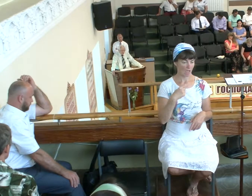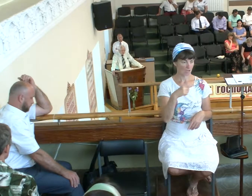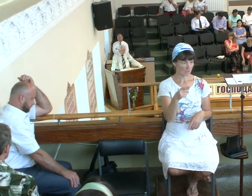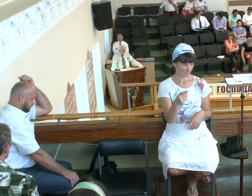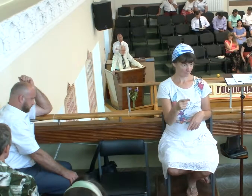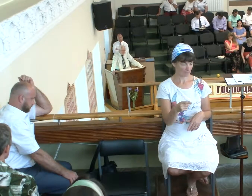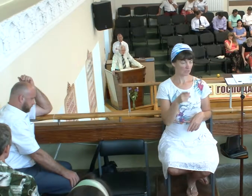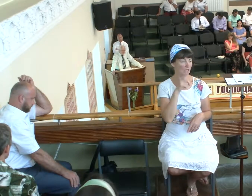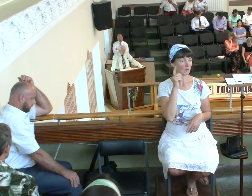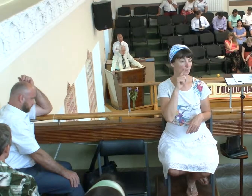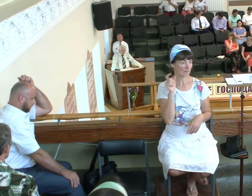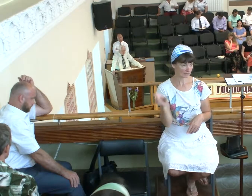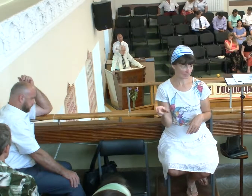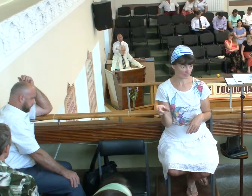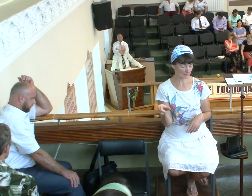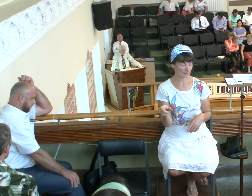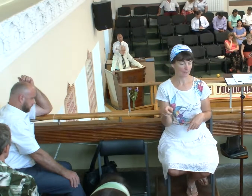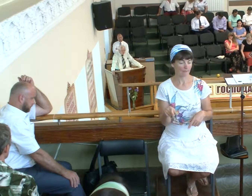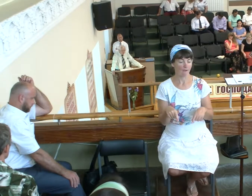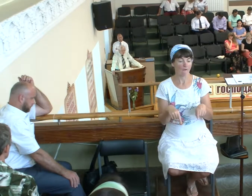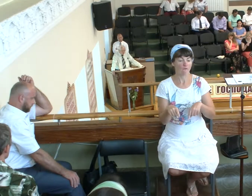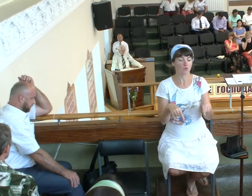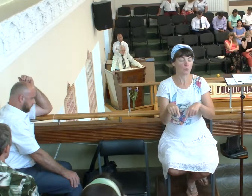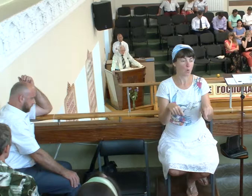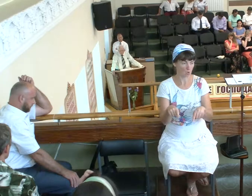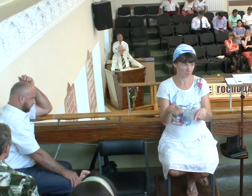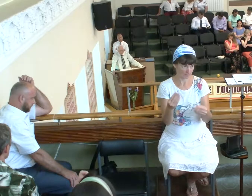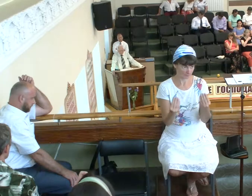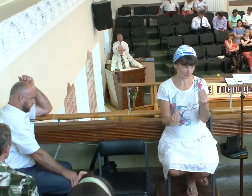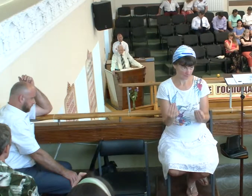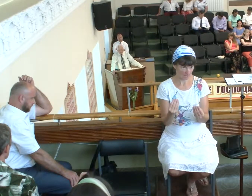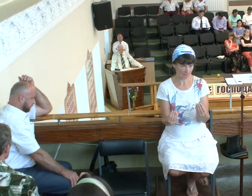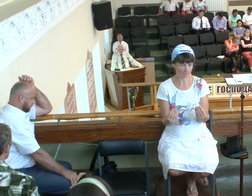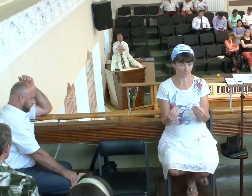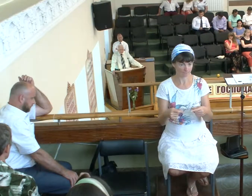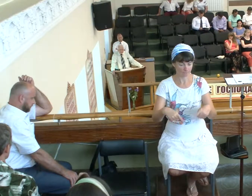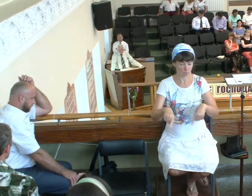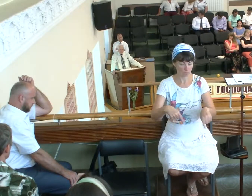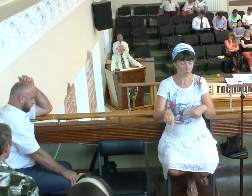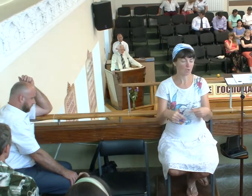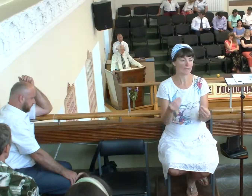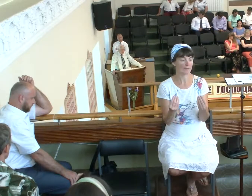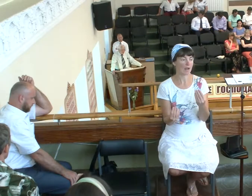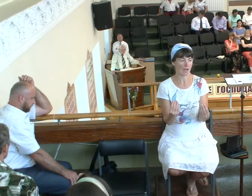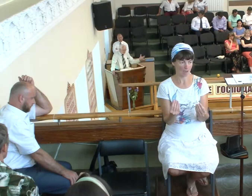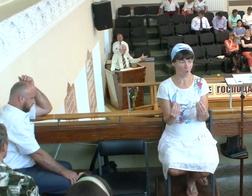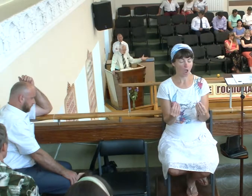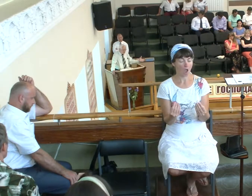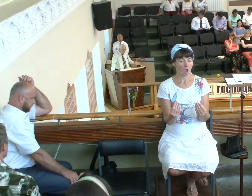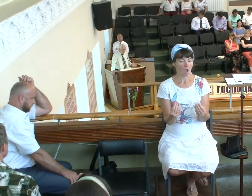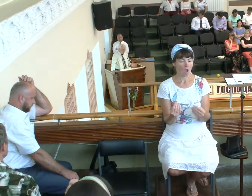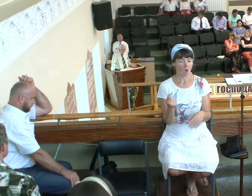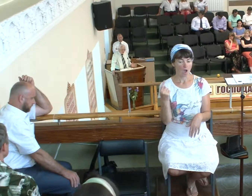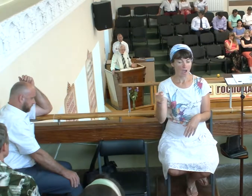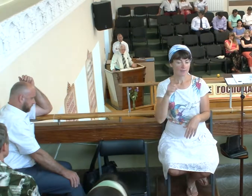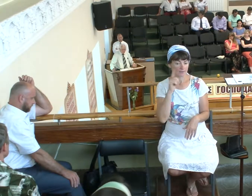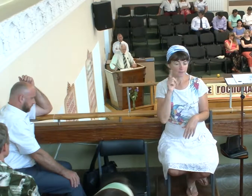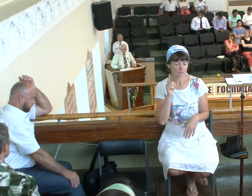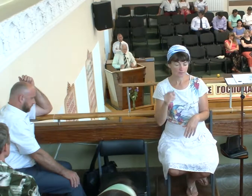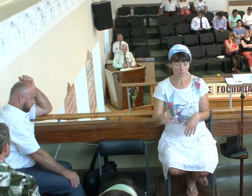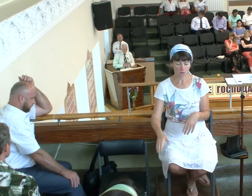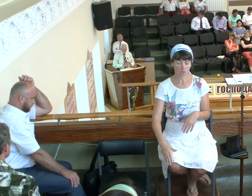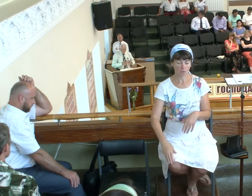футбол, и один сломал ногу. Куда он шел, он даже не думал, что так случится с его